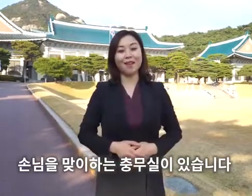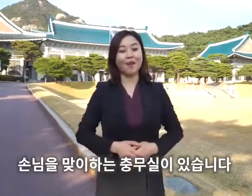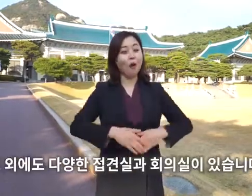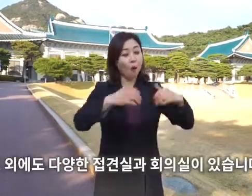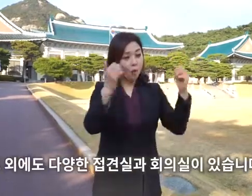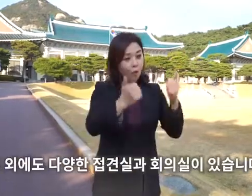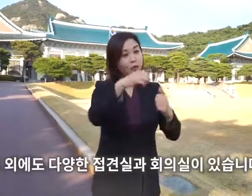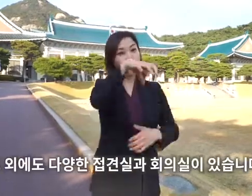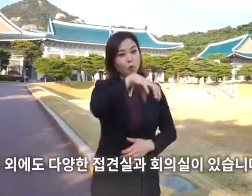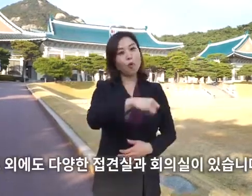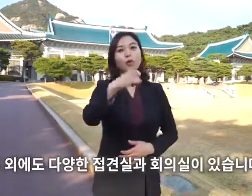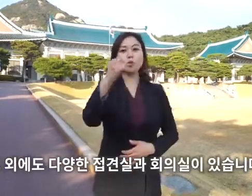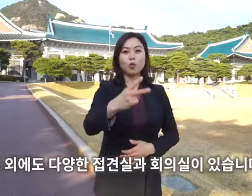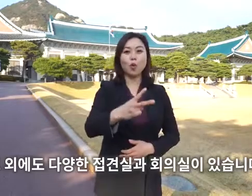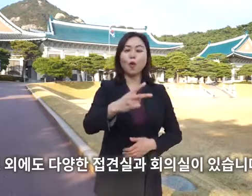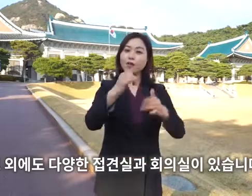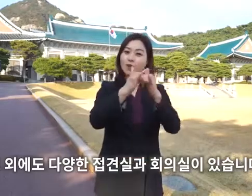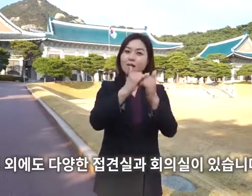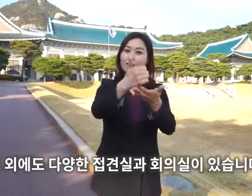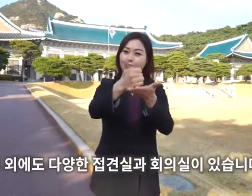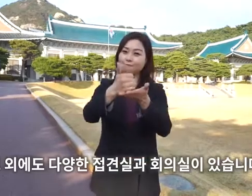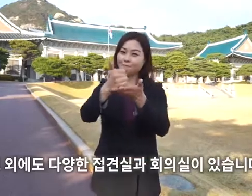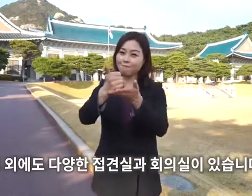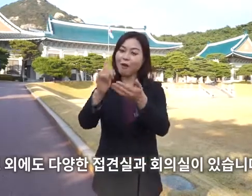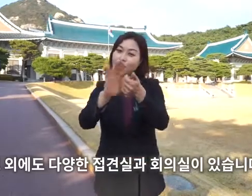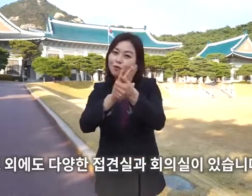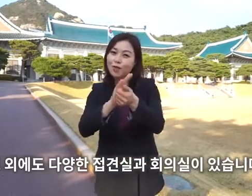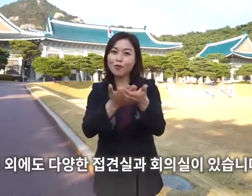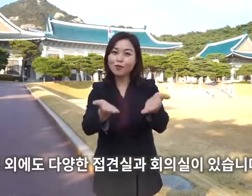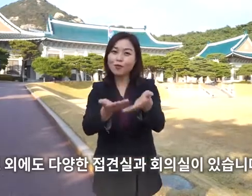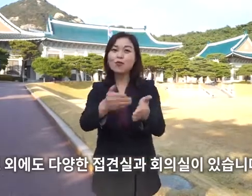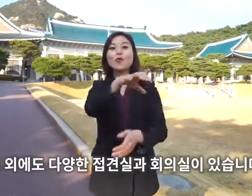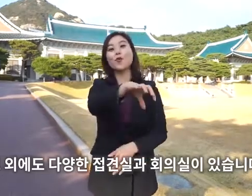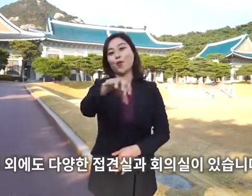그 외에도 다양한 접견실과 회의실이 있습니다.